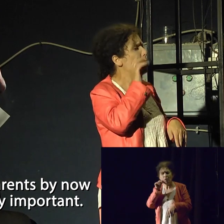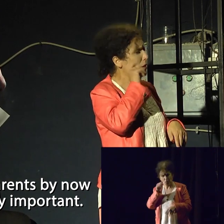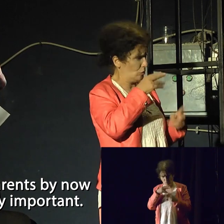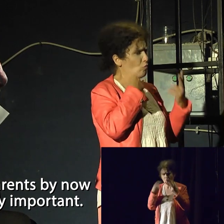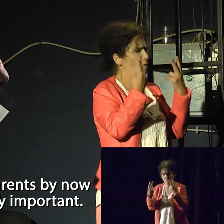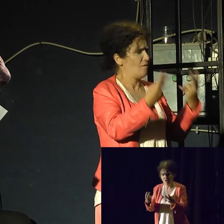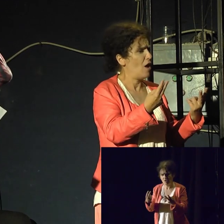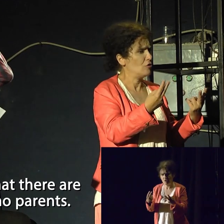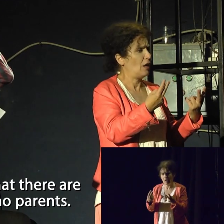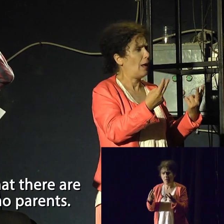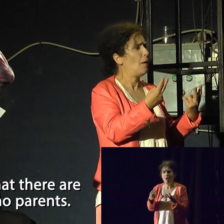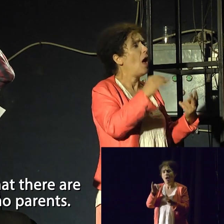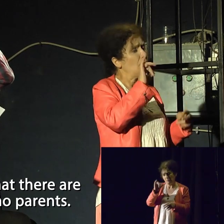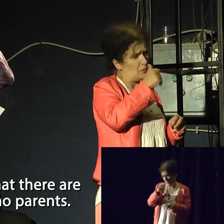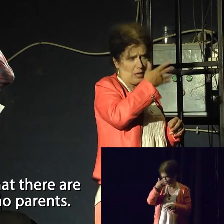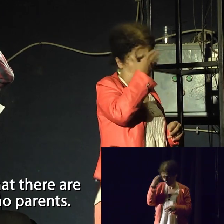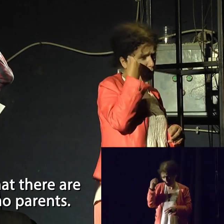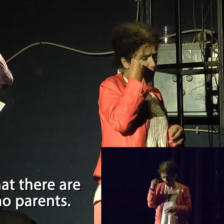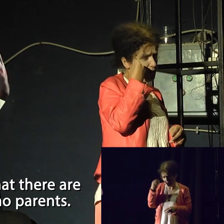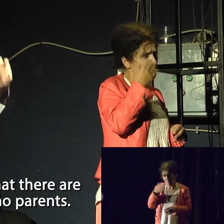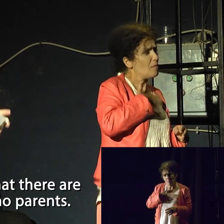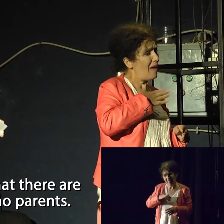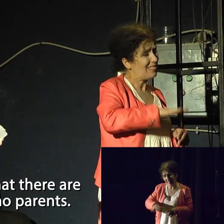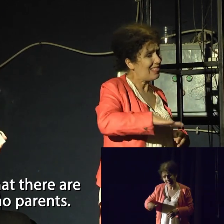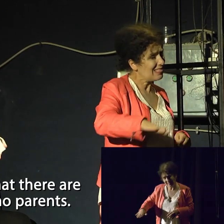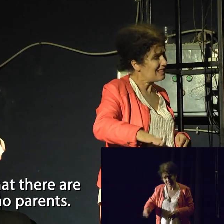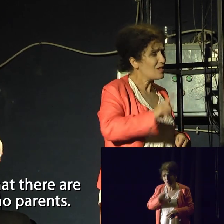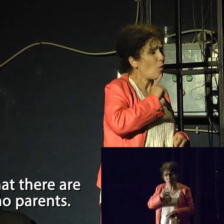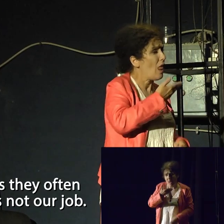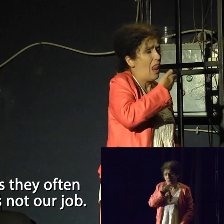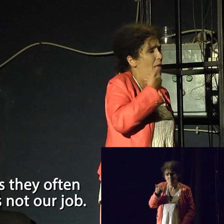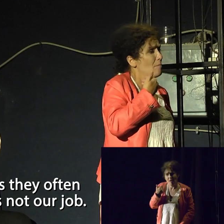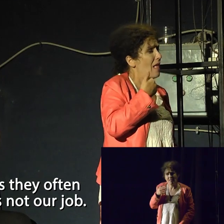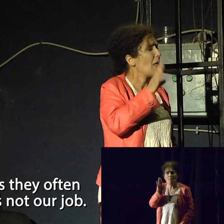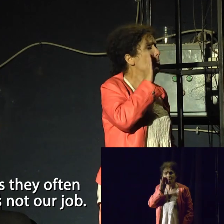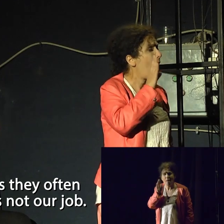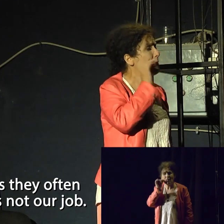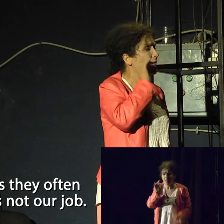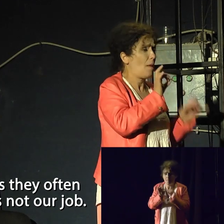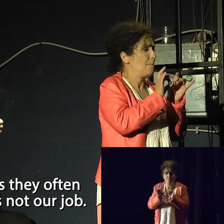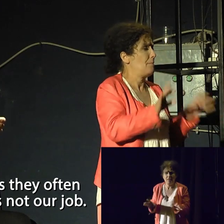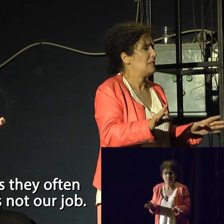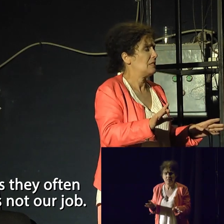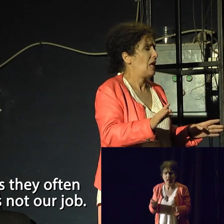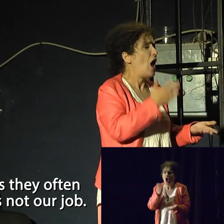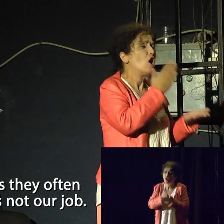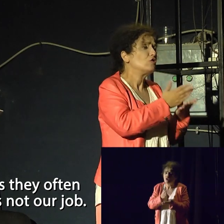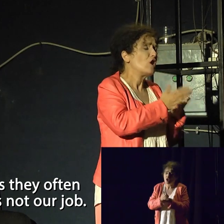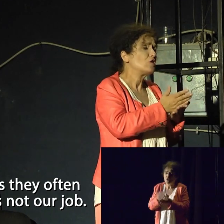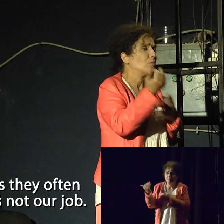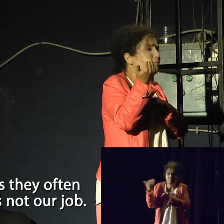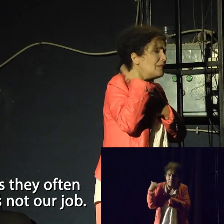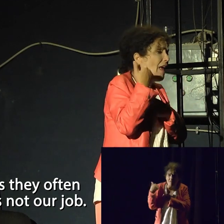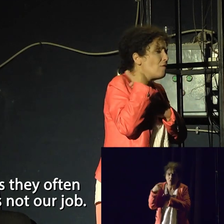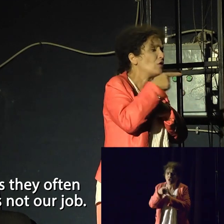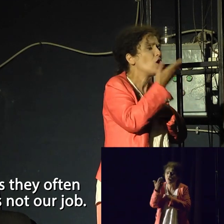многу важни, сепак да не забораваме дека постојат и деца кои што немаат родители. Иако често нешто што ни го кажуваат